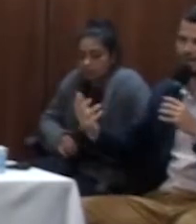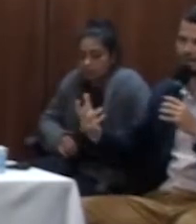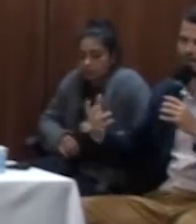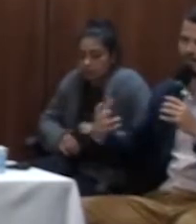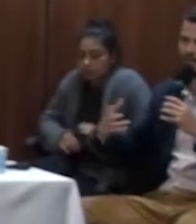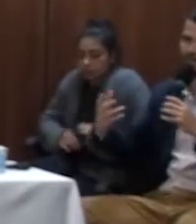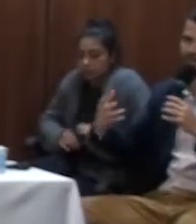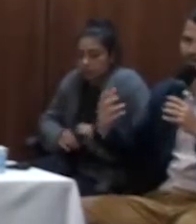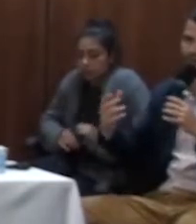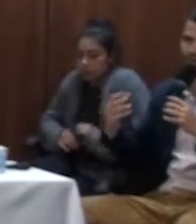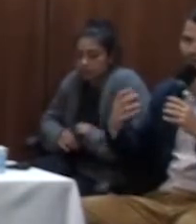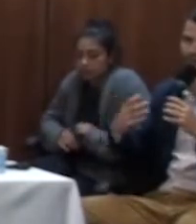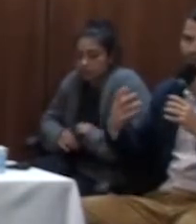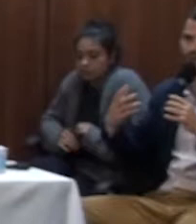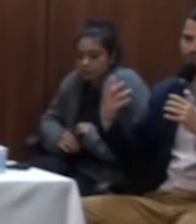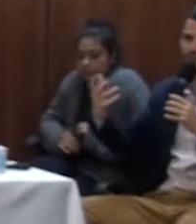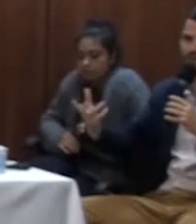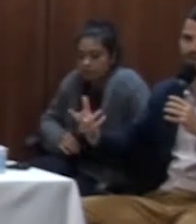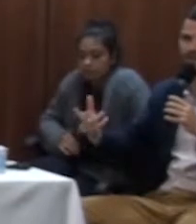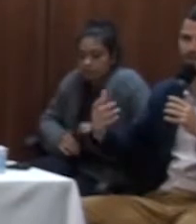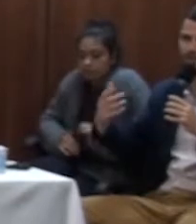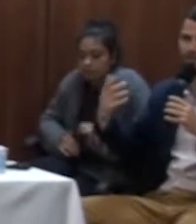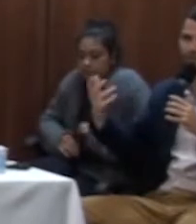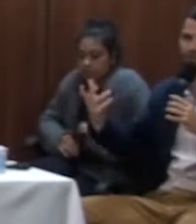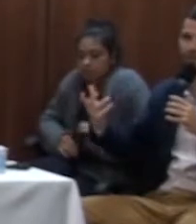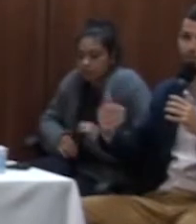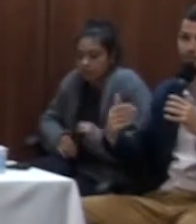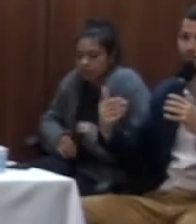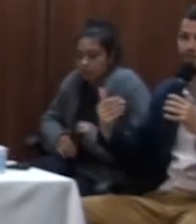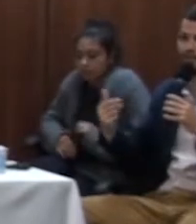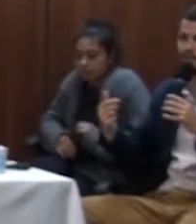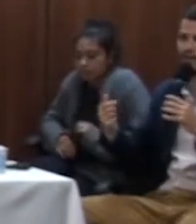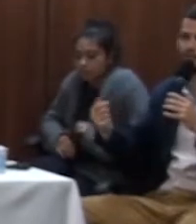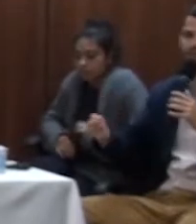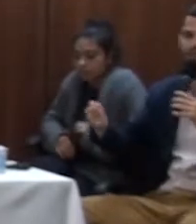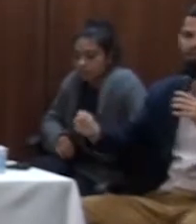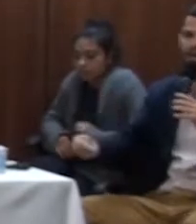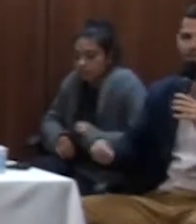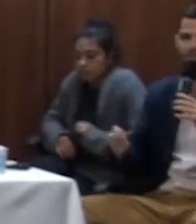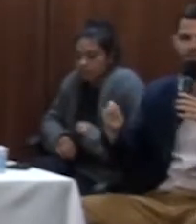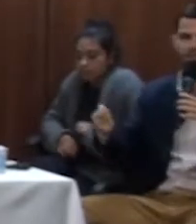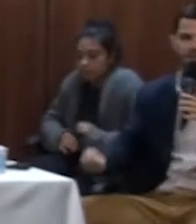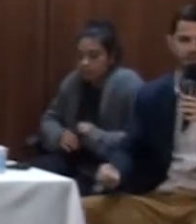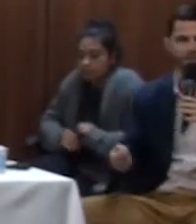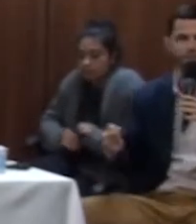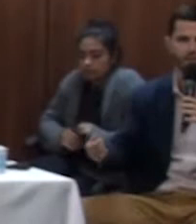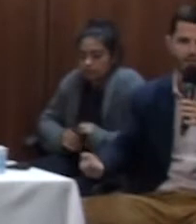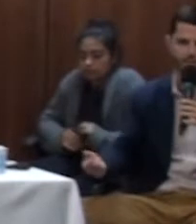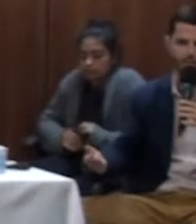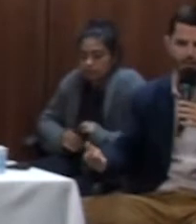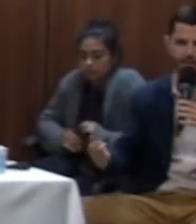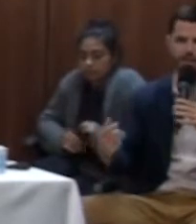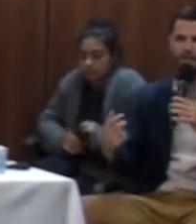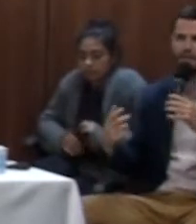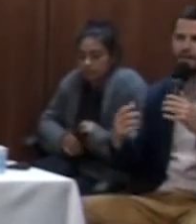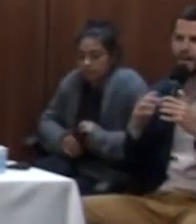muito mais, com um viés muito mais acadêmico do que com um viés de responsabilidade por efetivação da política